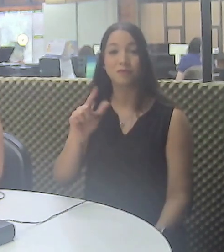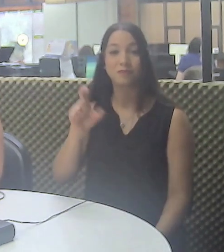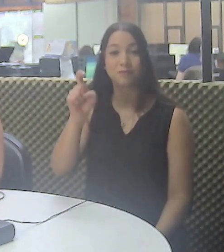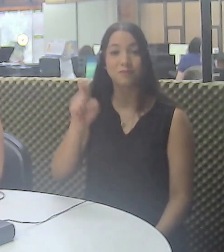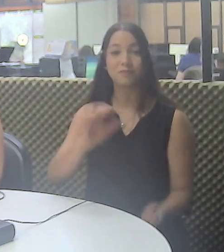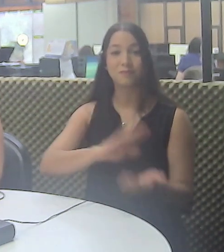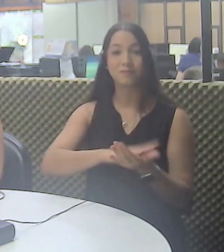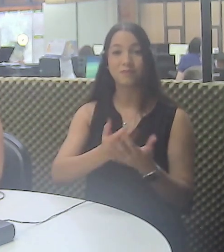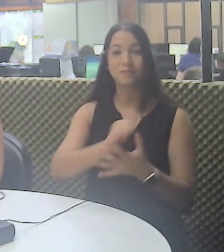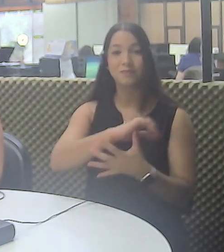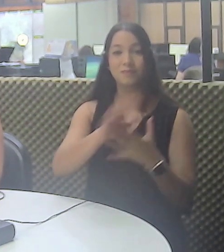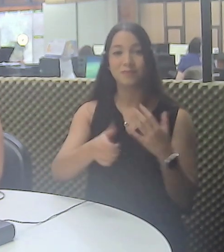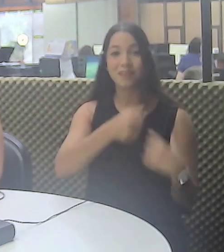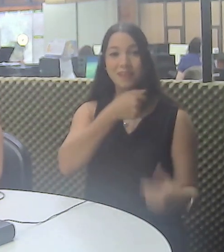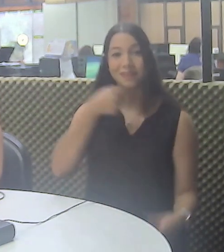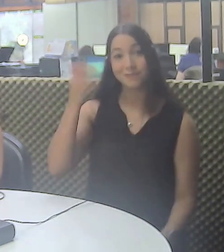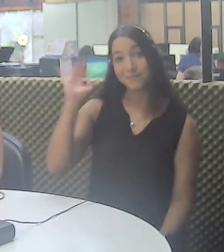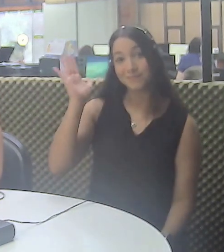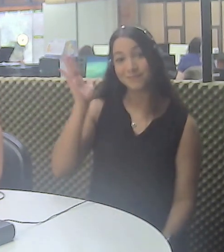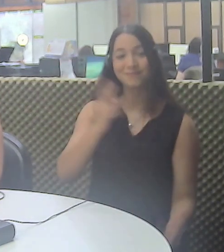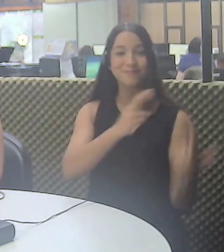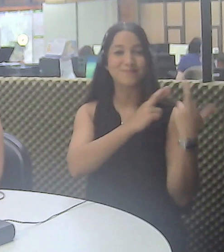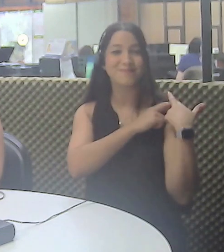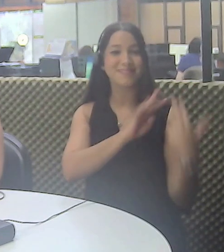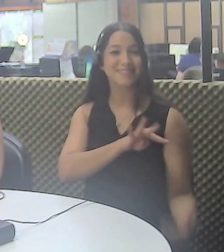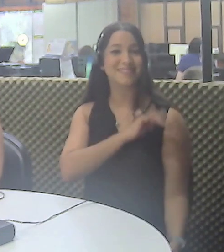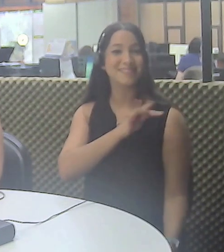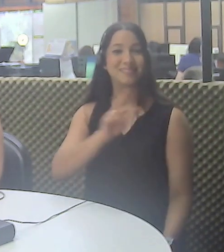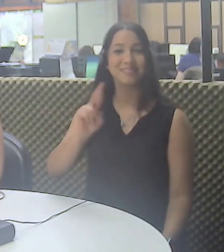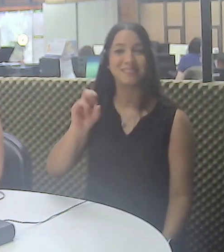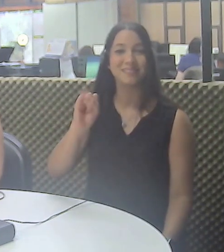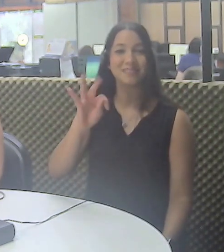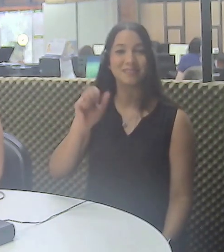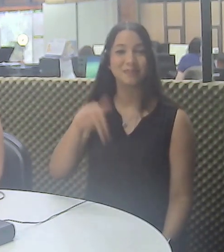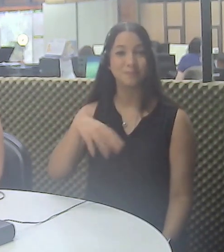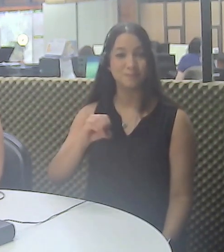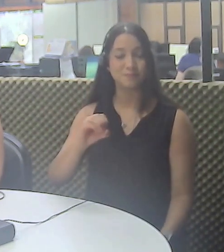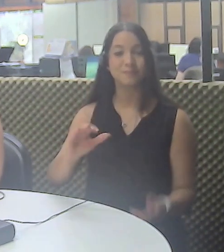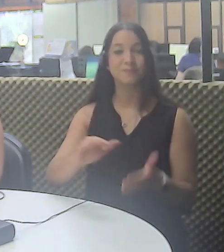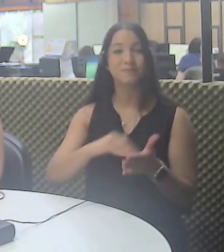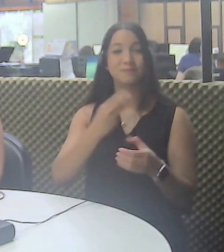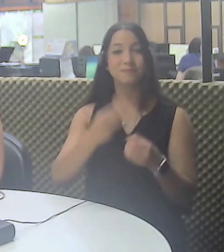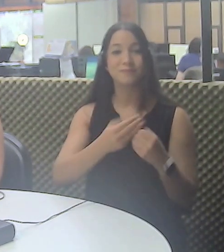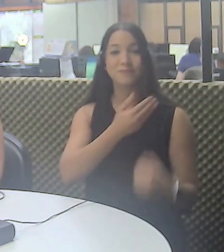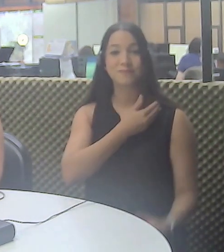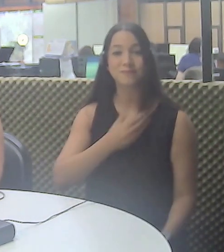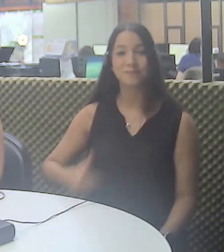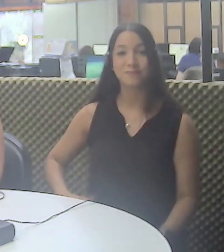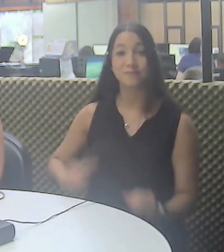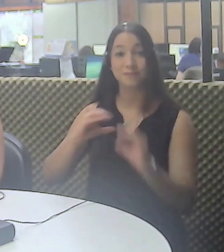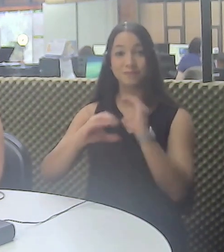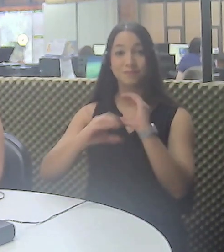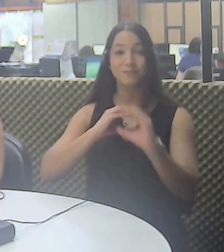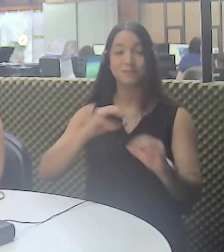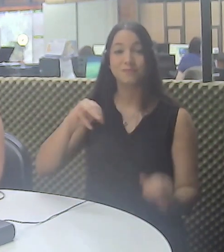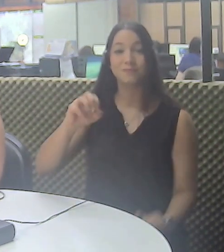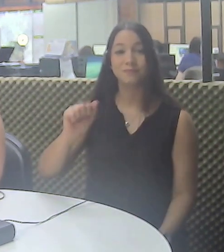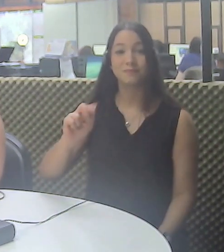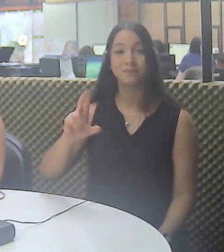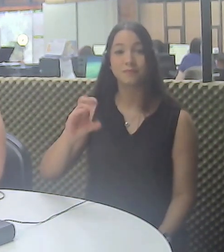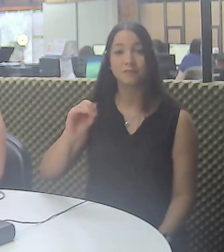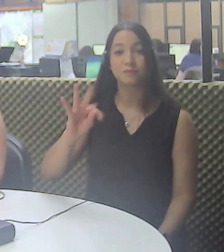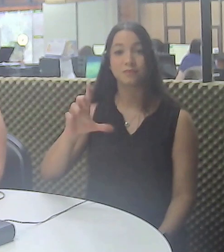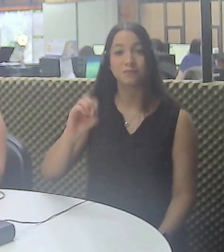Rocha. Tradução em Libras, Amanda Valentim. Responsável técnico, Cristiano Silva. Secretário Municipal de Governo e